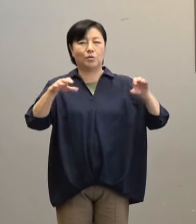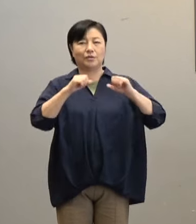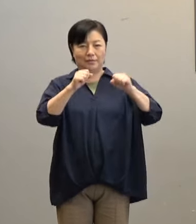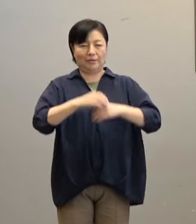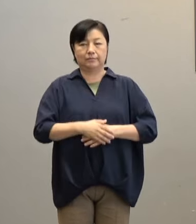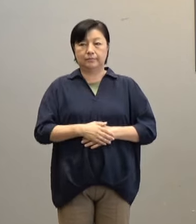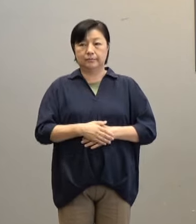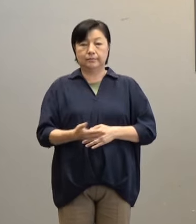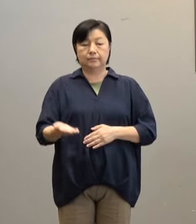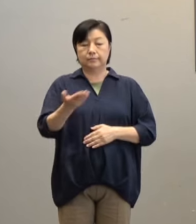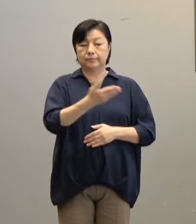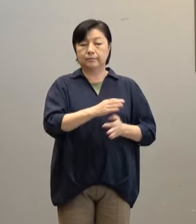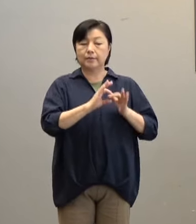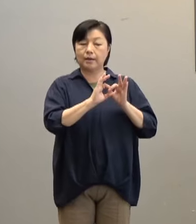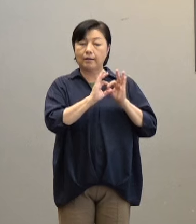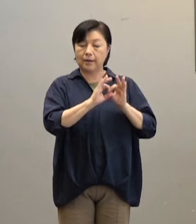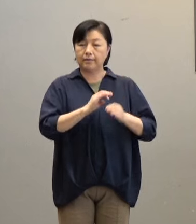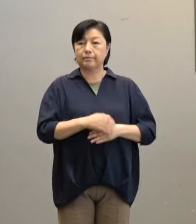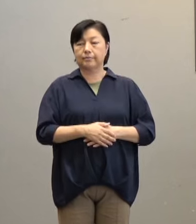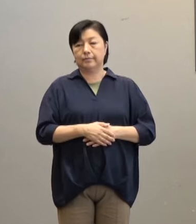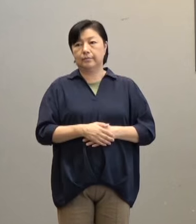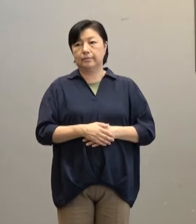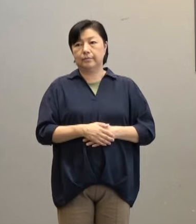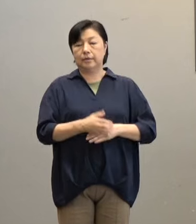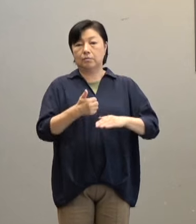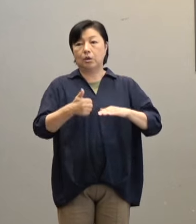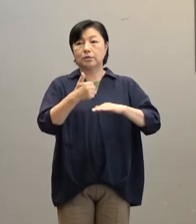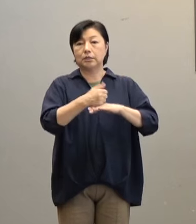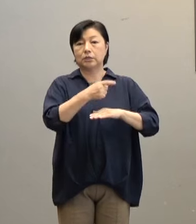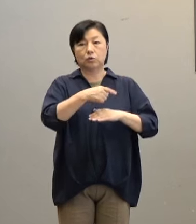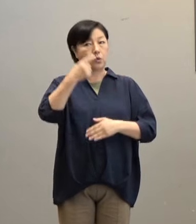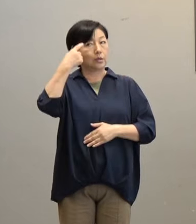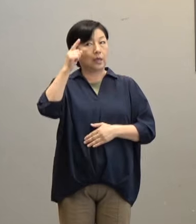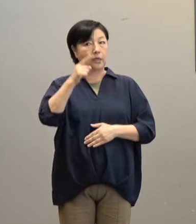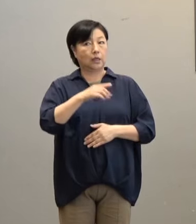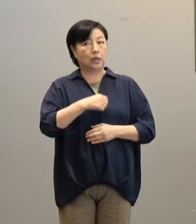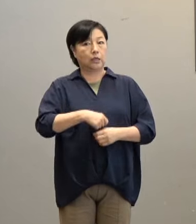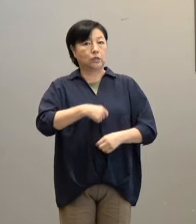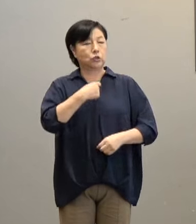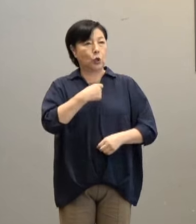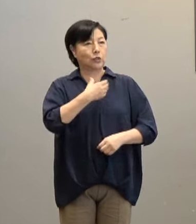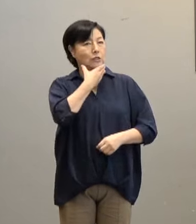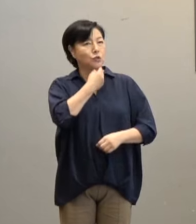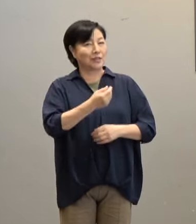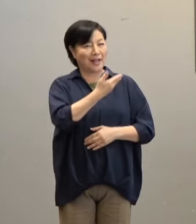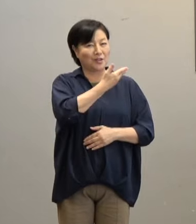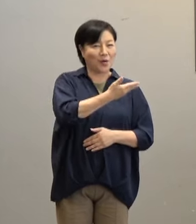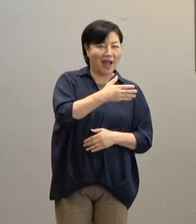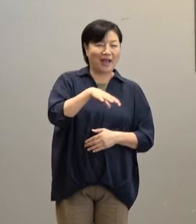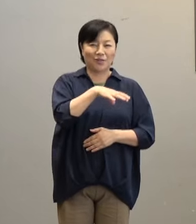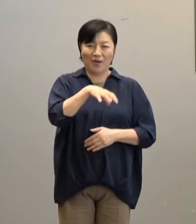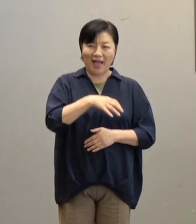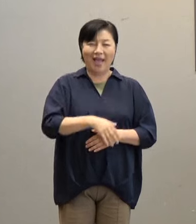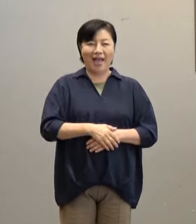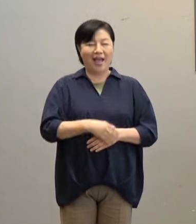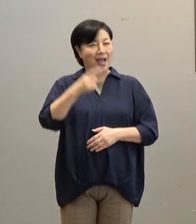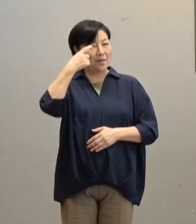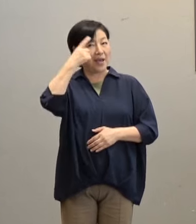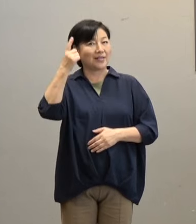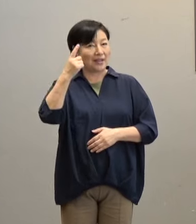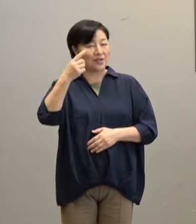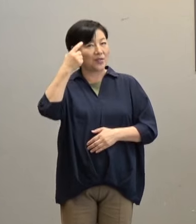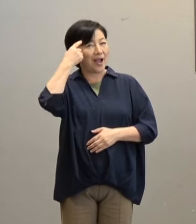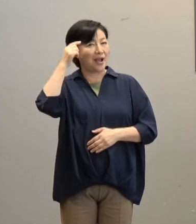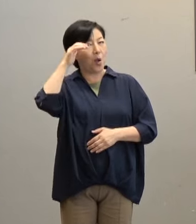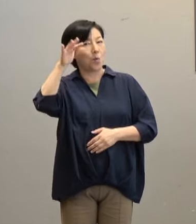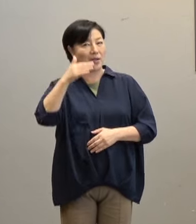あと僕も関連でなんですけれども、なんか知事、その梨は正直好物なのかというところとか、梨の中思い出